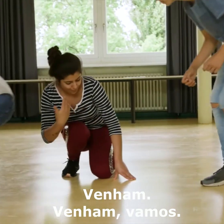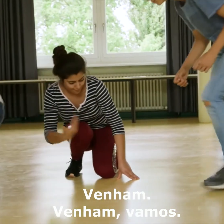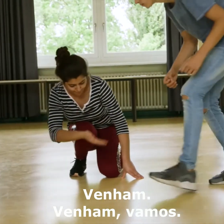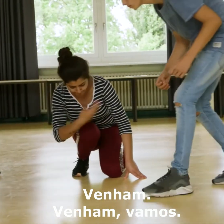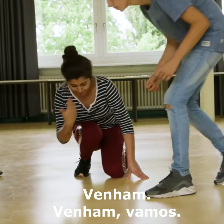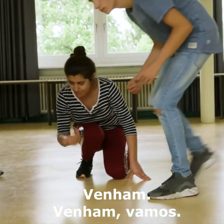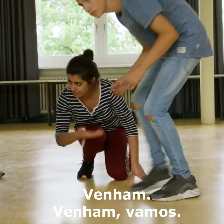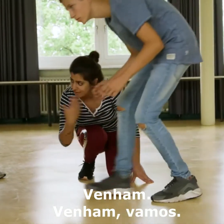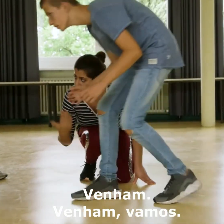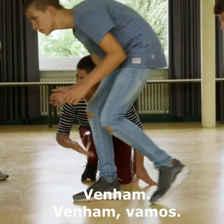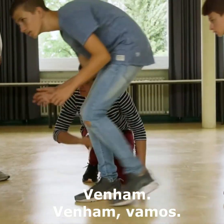Venham, vamos.